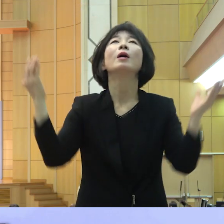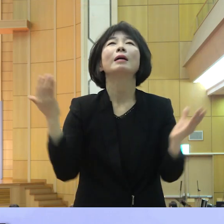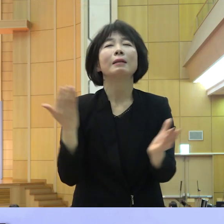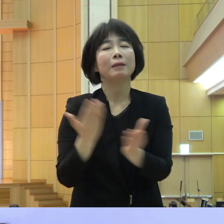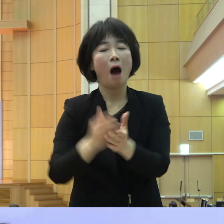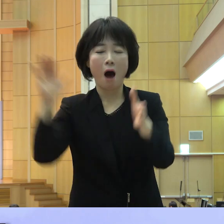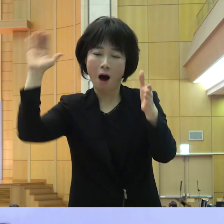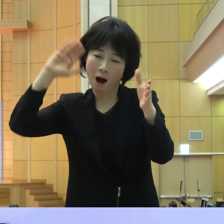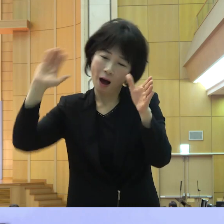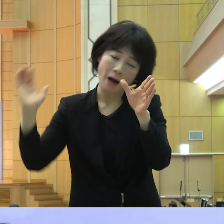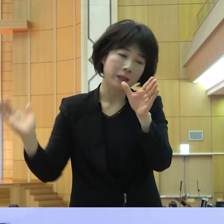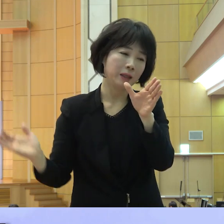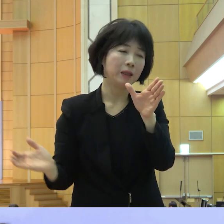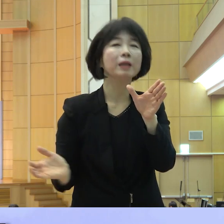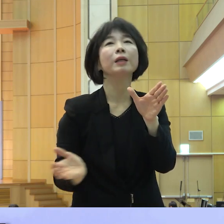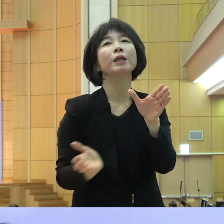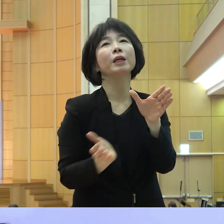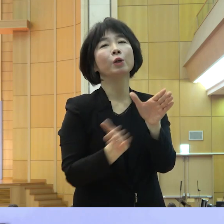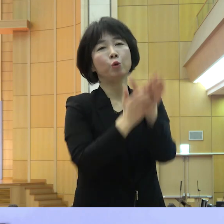위에서 다